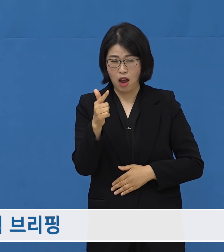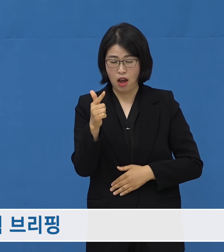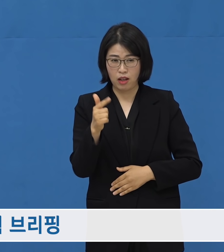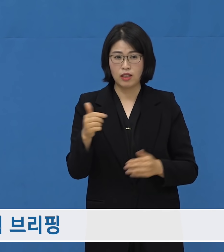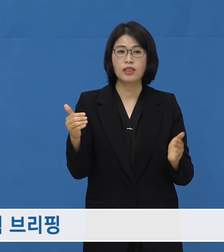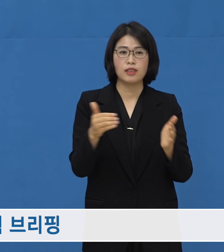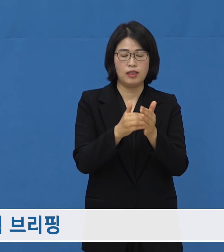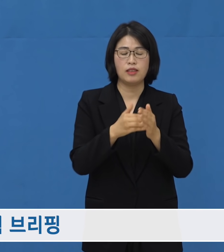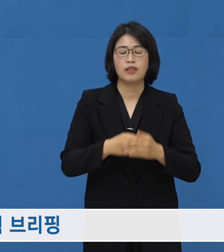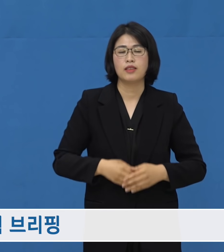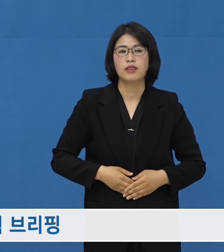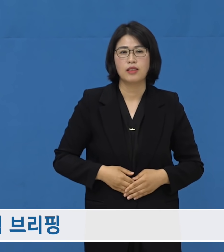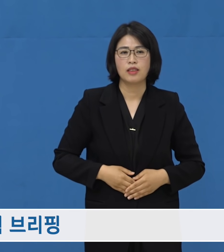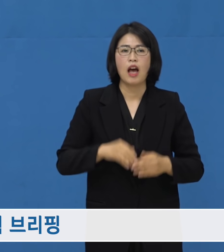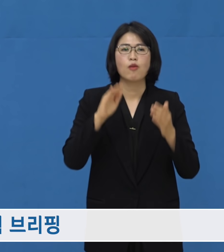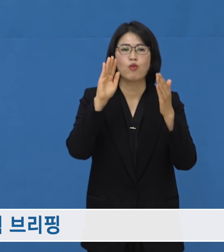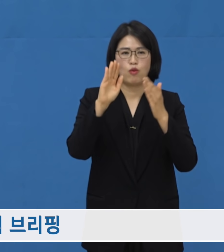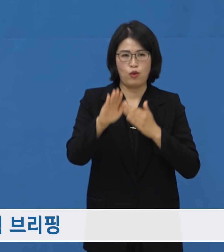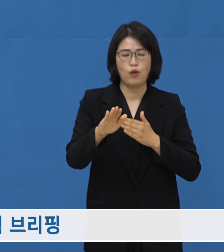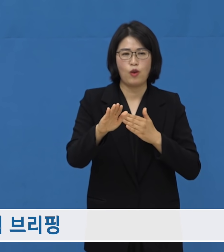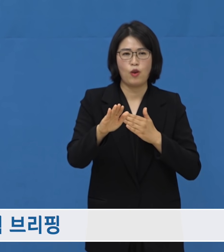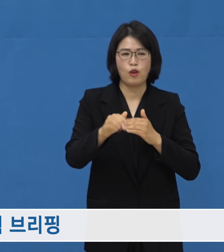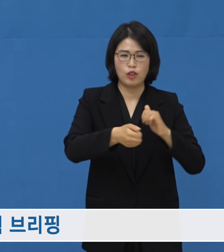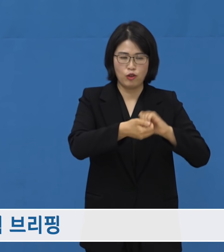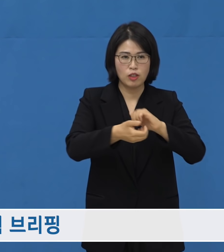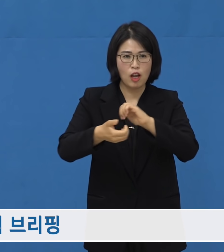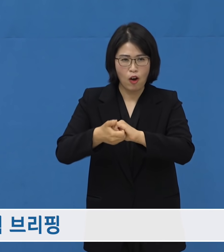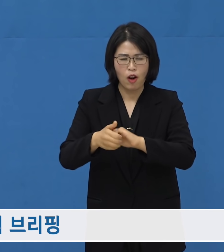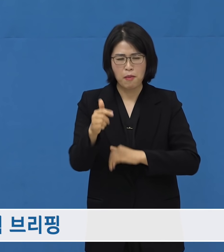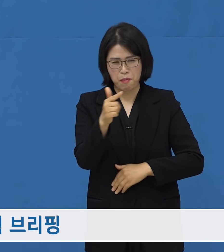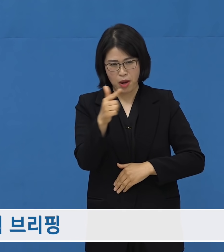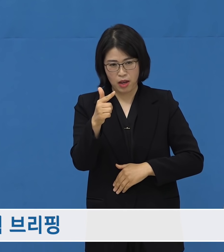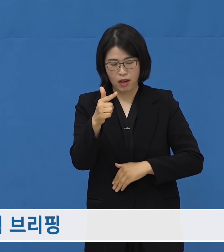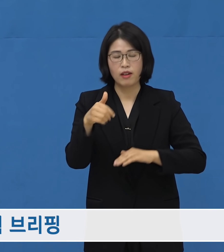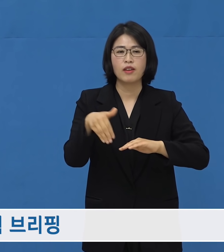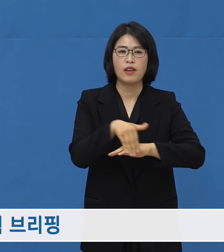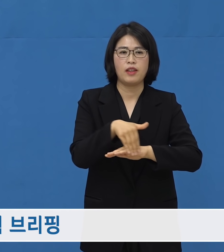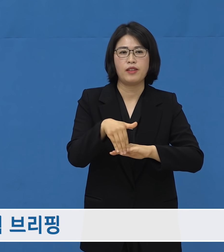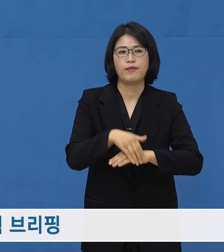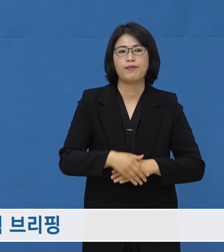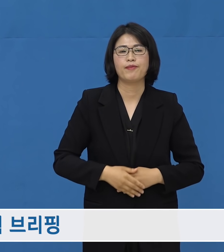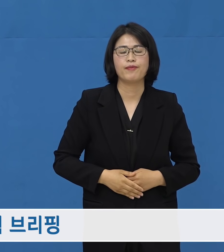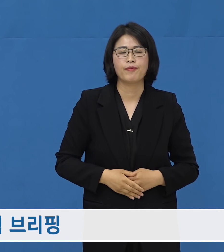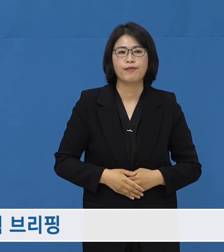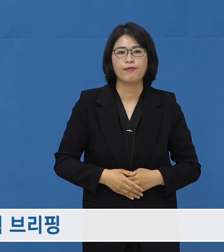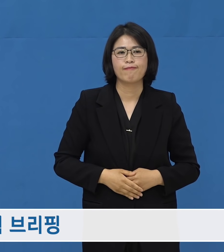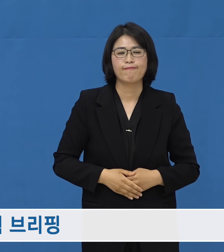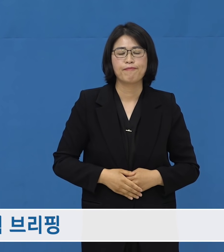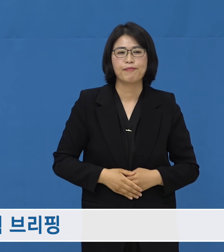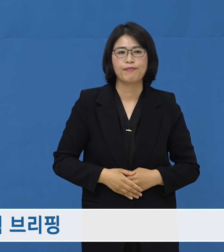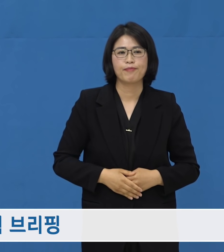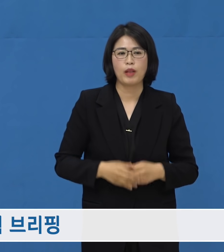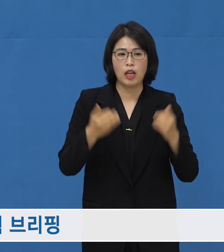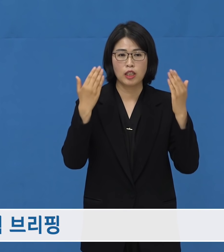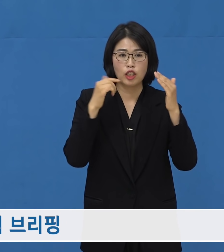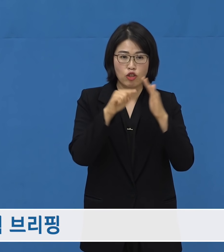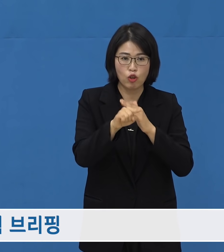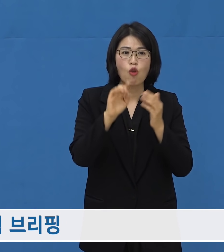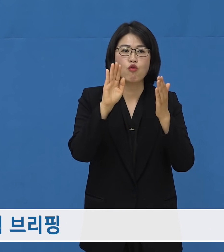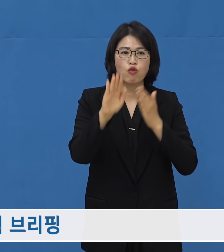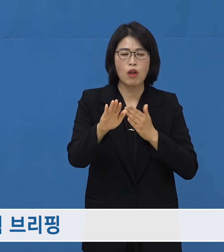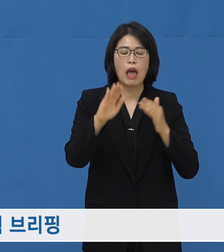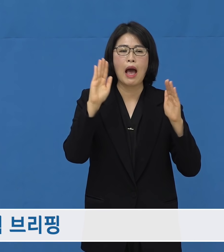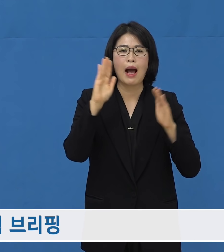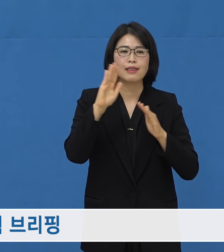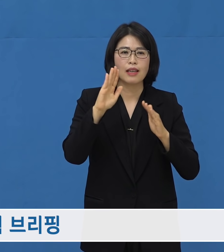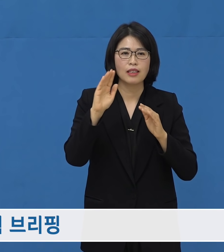끝낸 상태이며 앞으로도 주기적인 방역을 실시하겠습니다. 등교 후 학생 생활